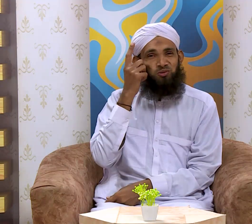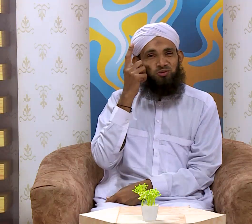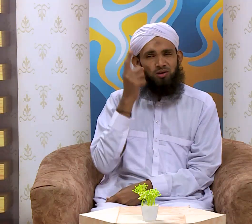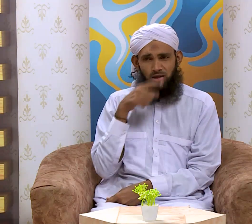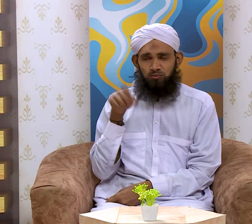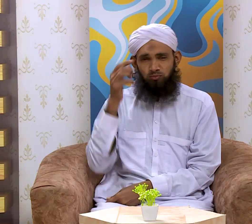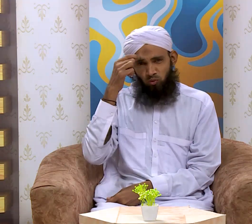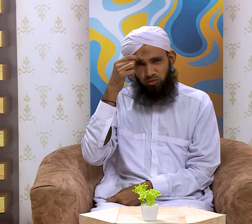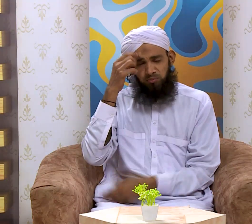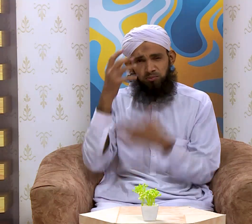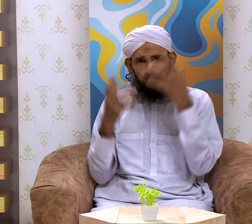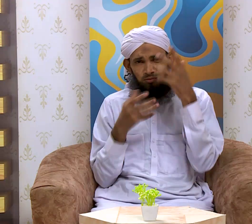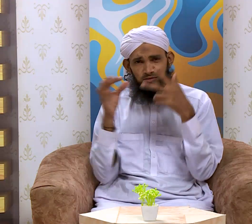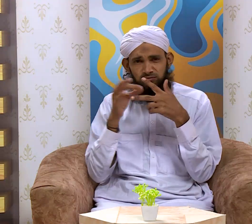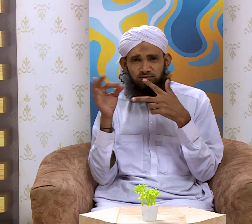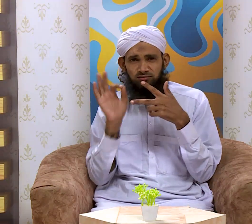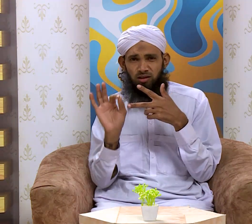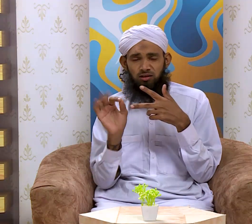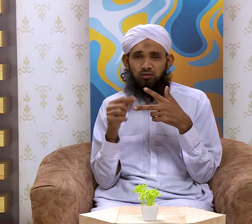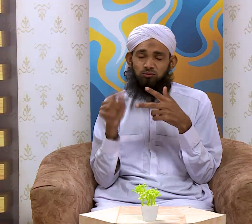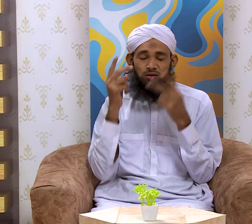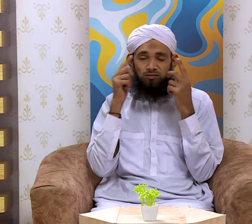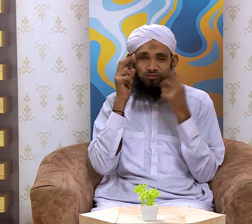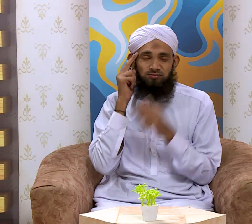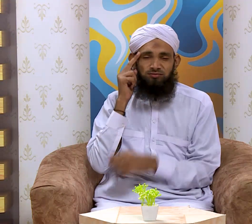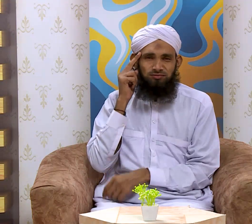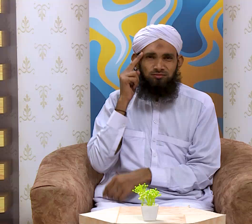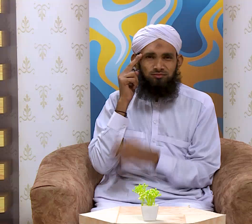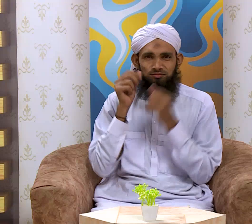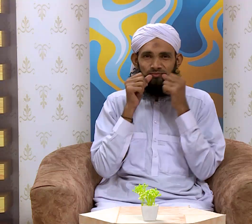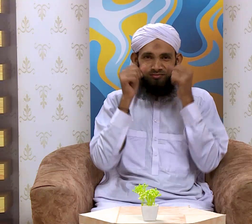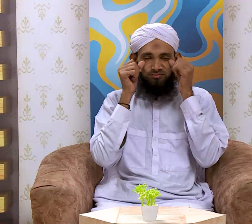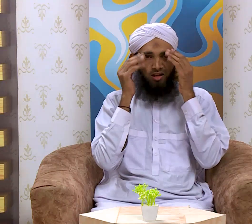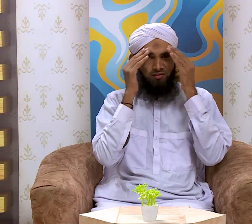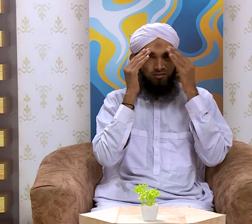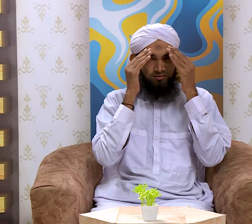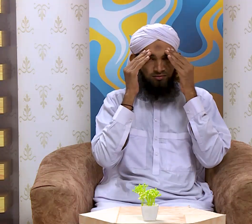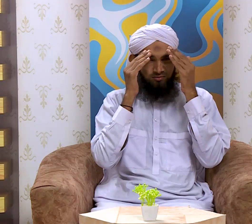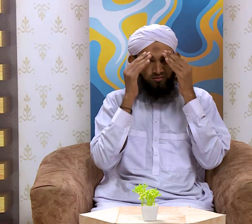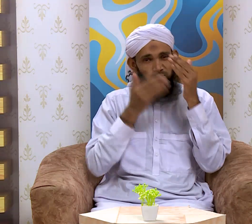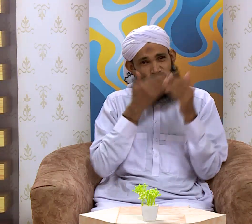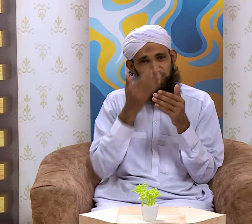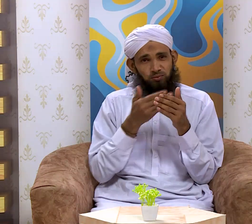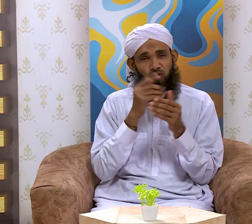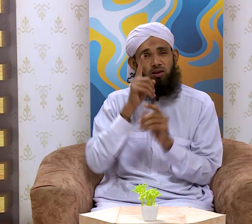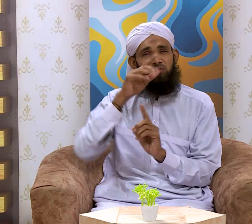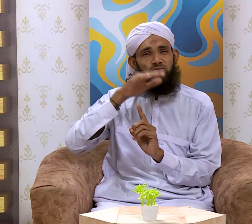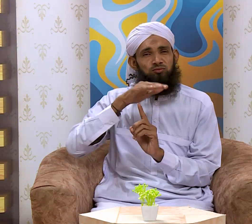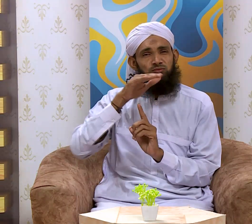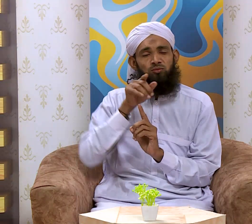ہے، آپ اس کو سامنے لائیے اور درود پاک پڑھنا شروع کیجئے، پھر دیکھیے اللہ کریم آپ کی پریشانیوں